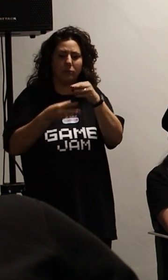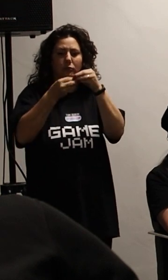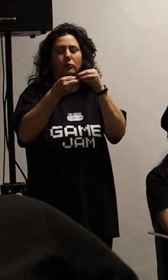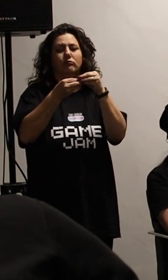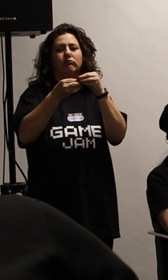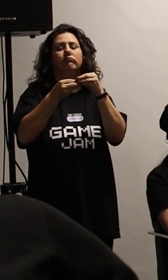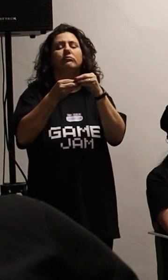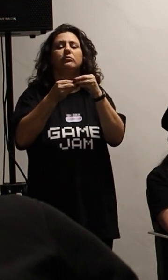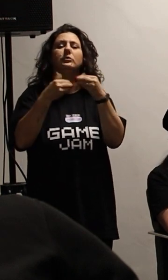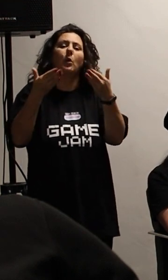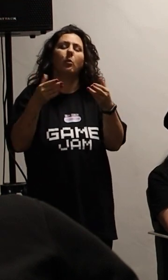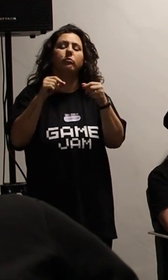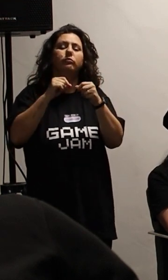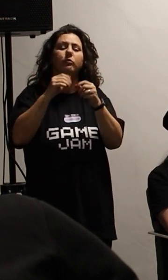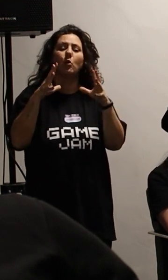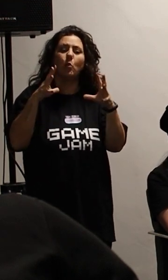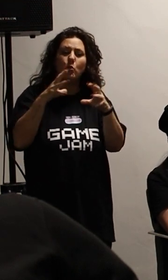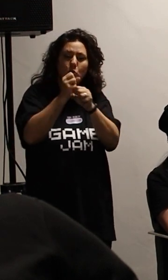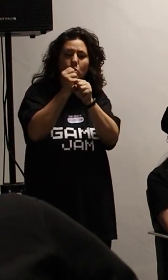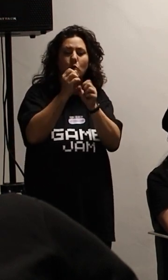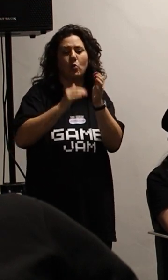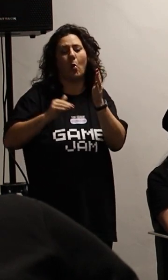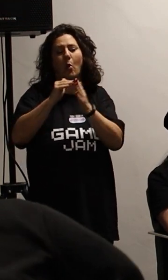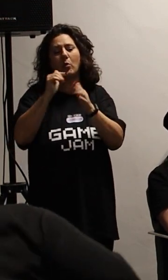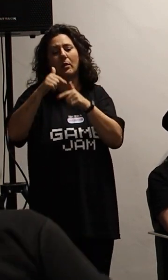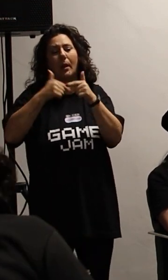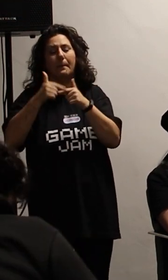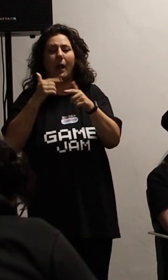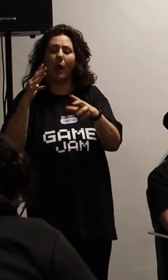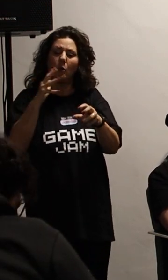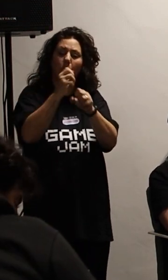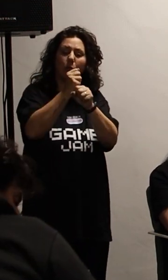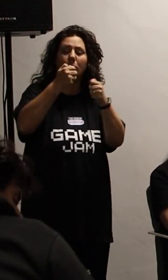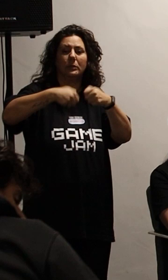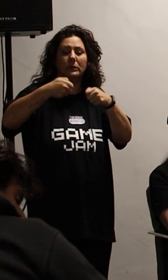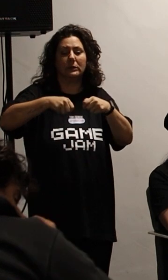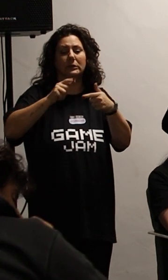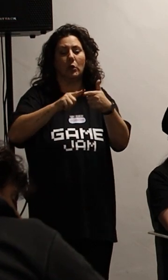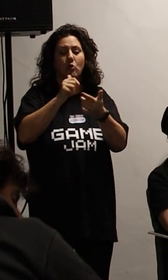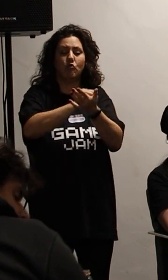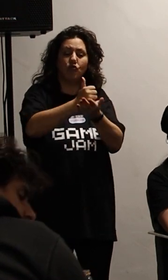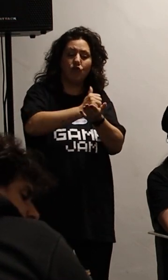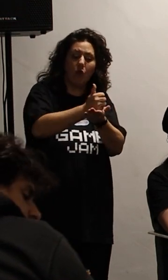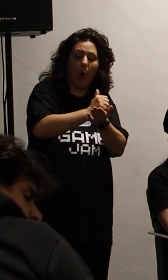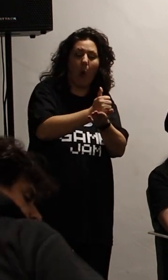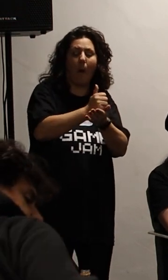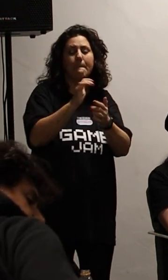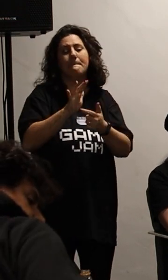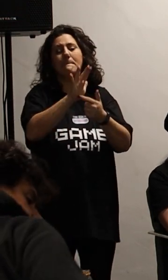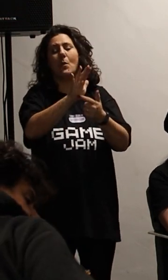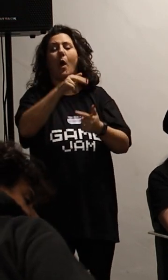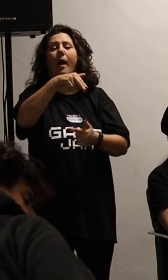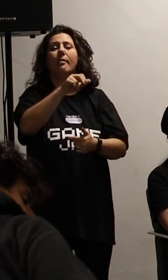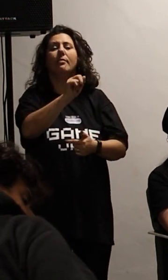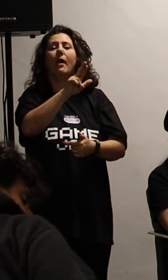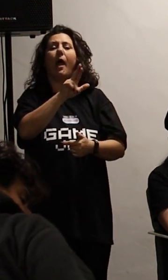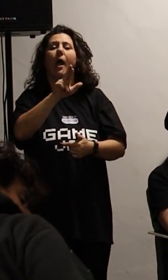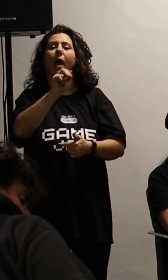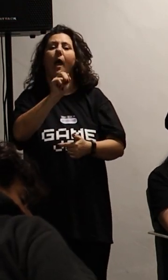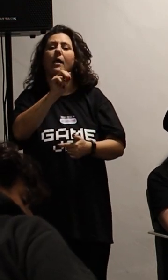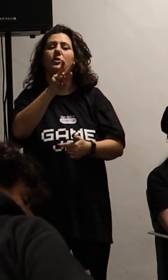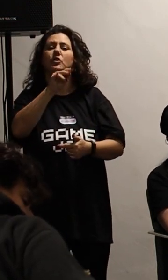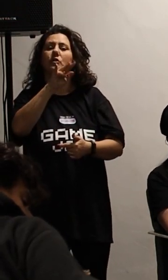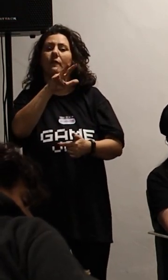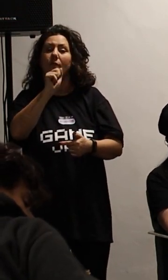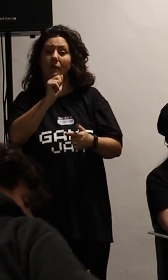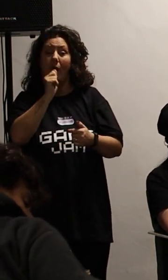game designer e eu sou designer de narrativa. Então, no meu portfólio, eu tenho que ter jogos que contemplem narrativa. Não adianta ter, eu sou designer de